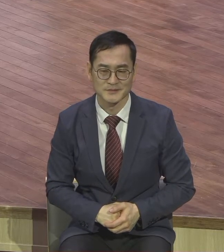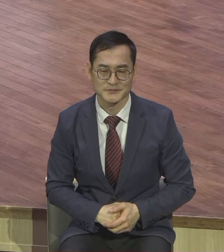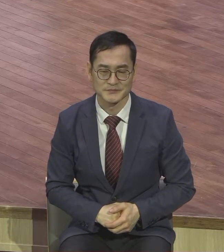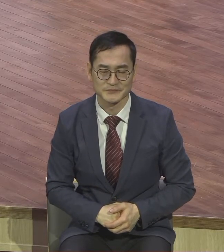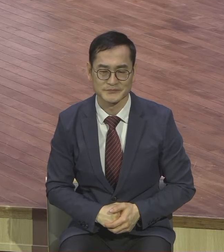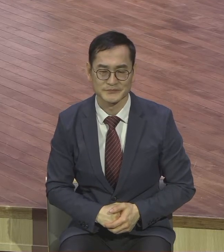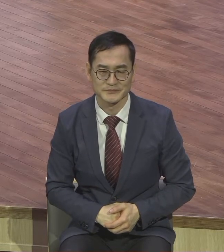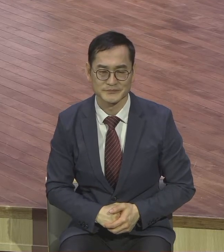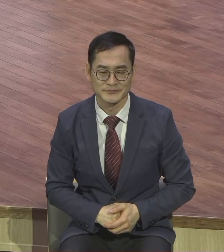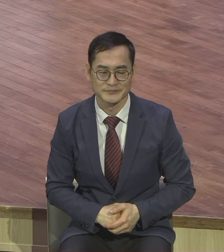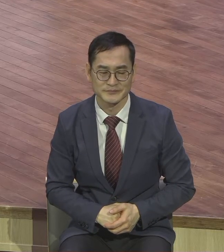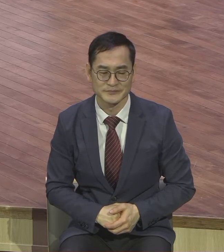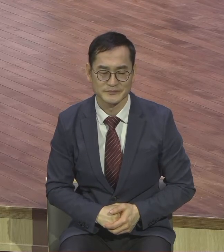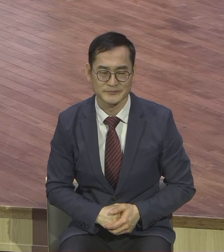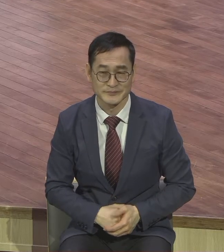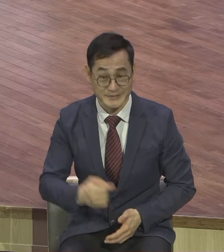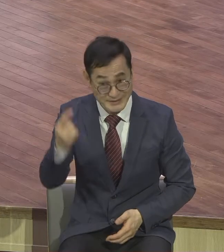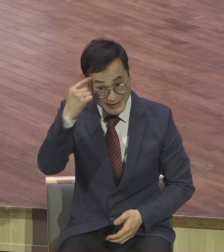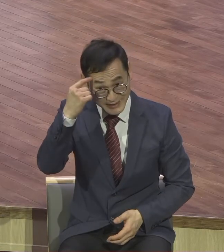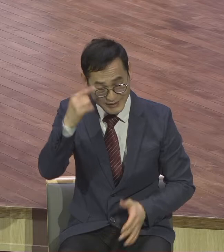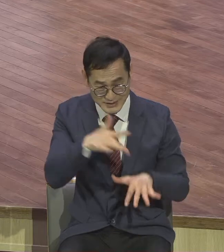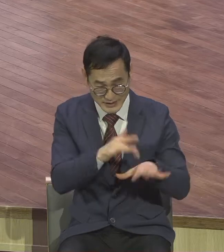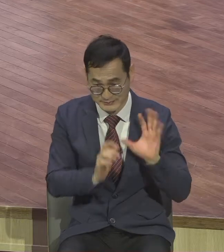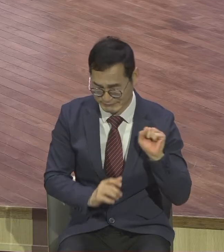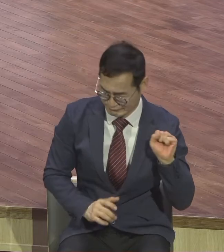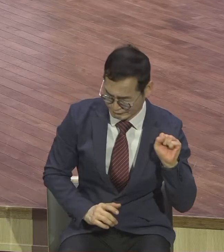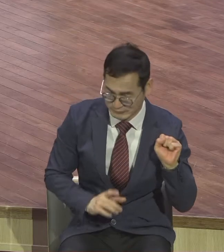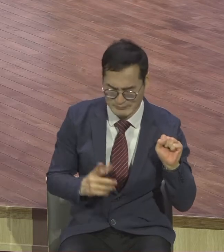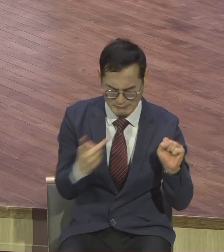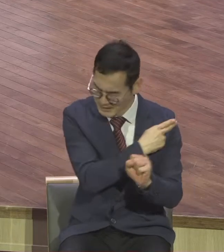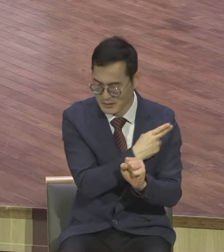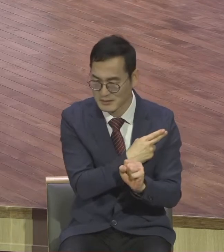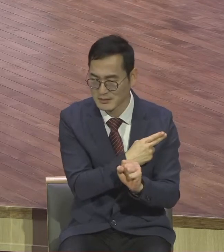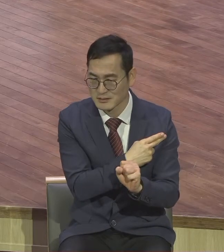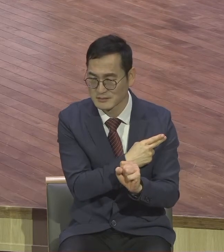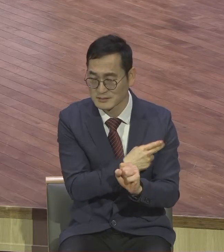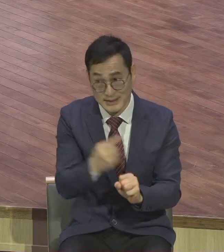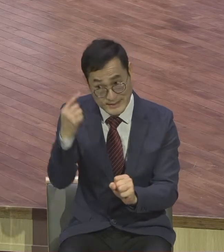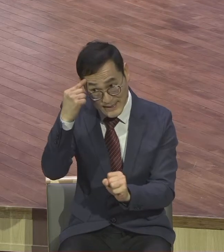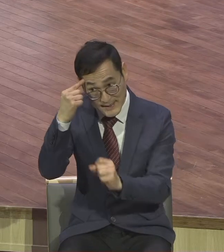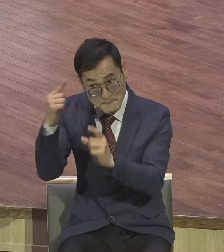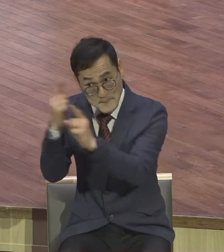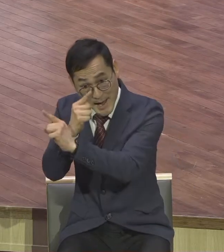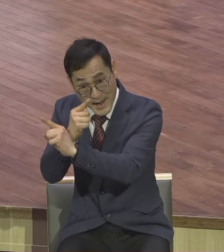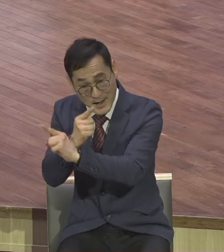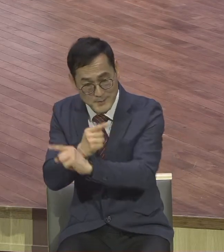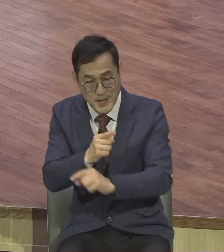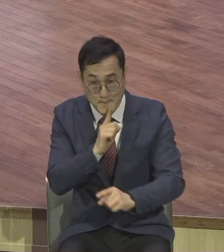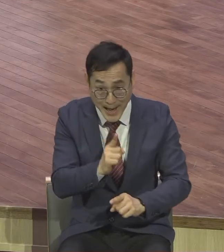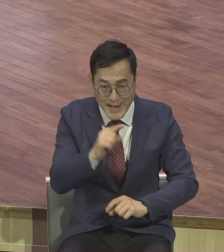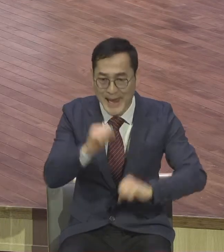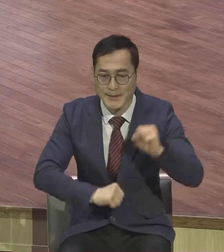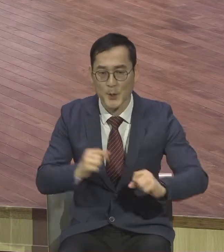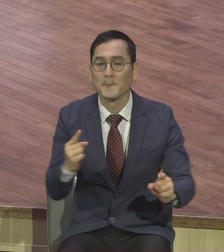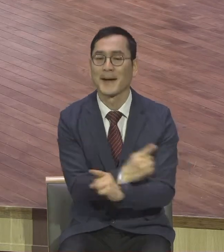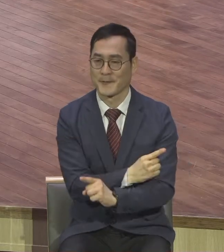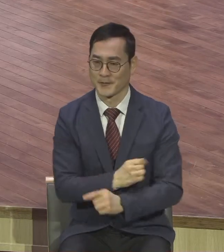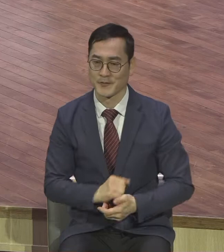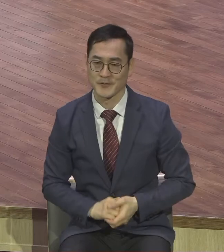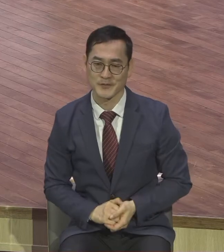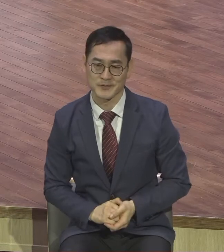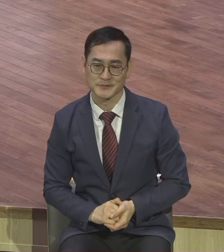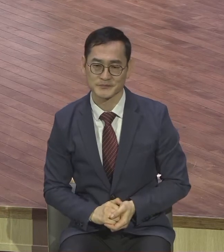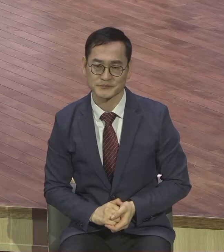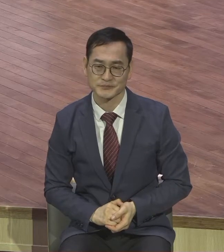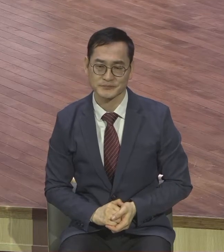돼요 생각에서부터 변화가 일어나 생각에서부터 그것이 삶의 모습이 이어진단 말이에요 자 우리 후대인